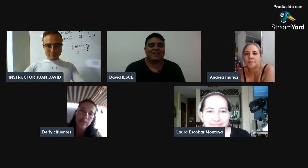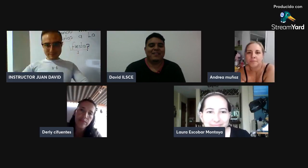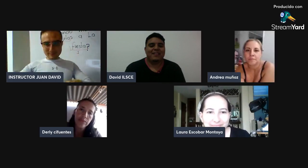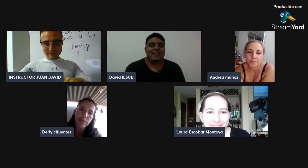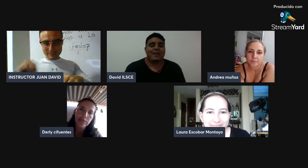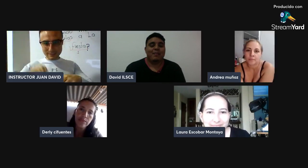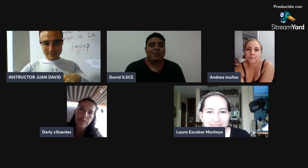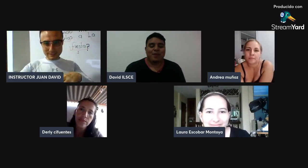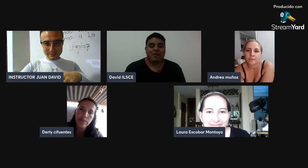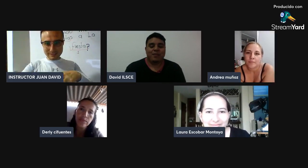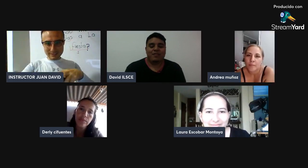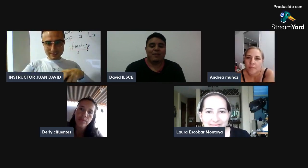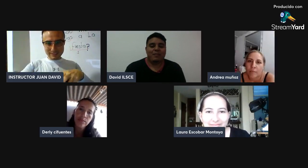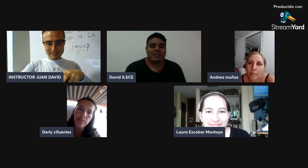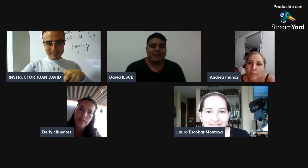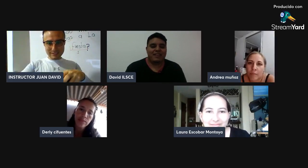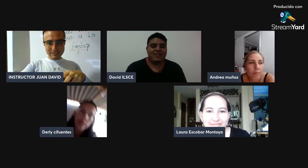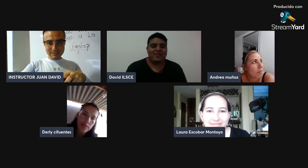bueno vamos a empezar